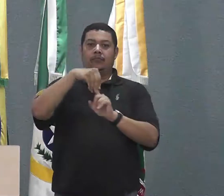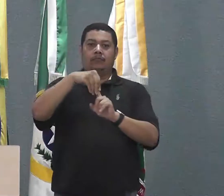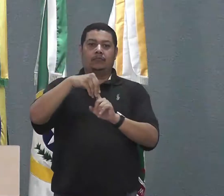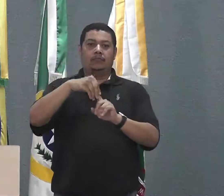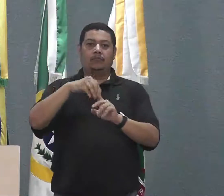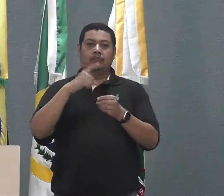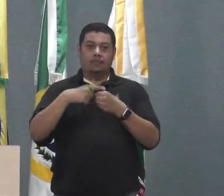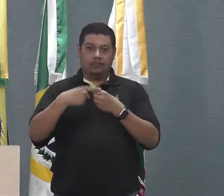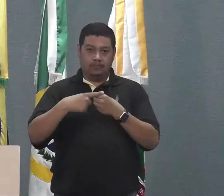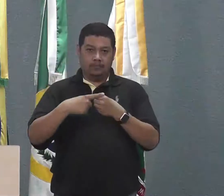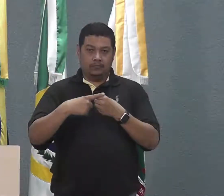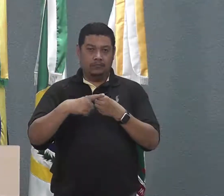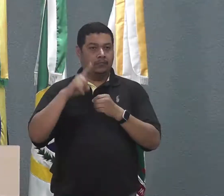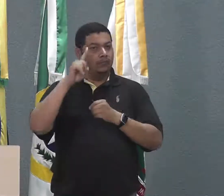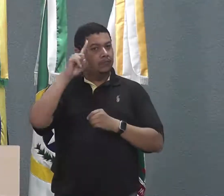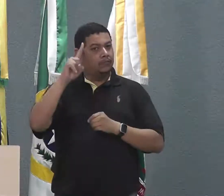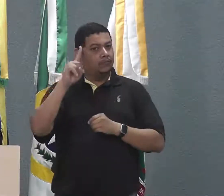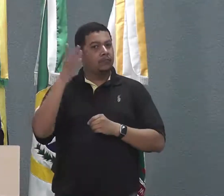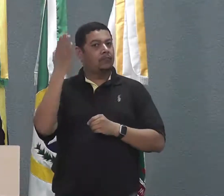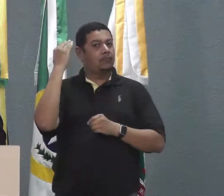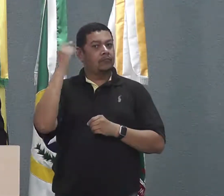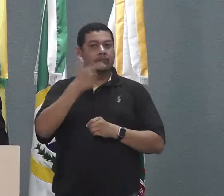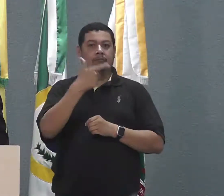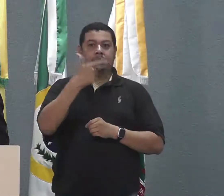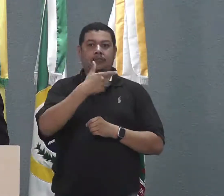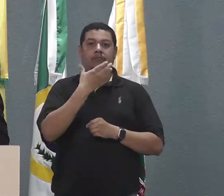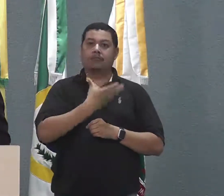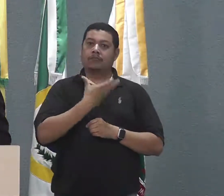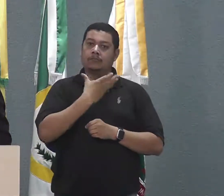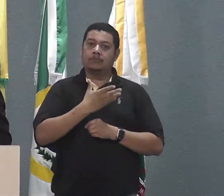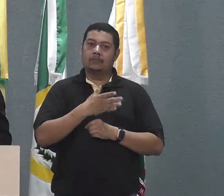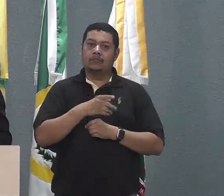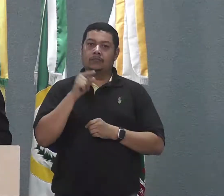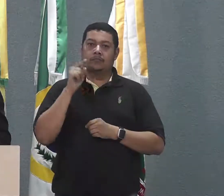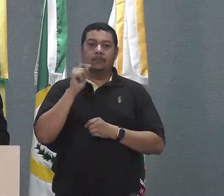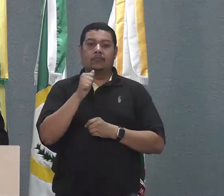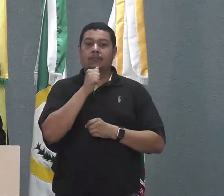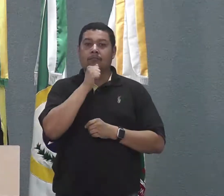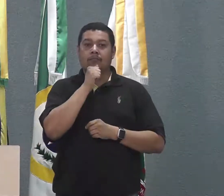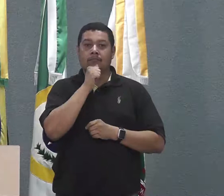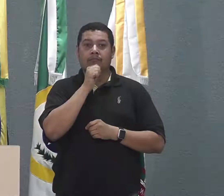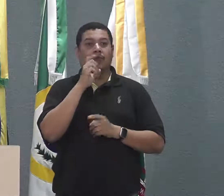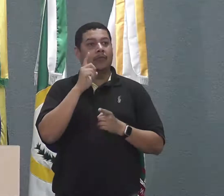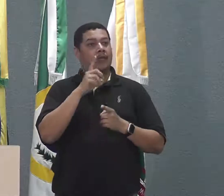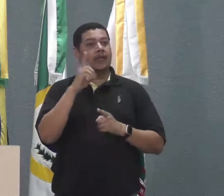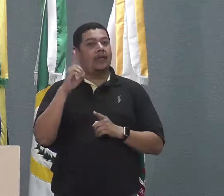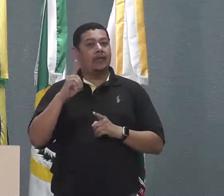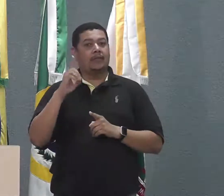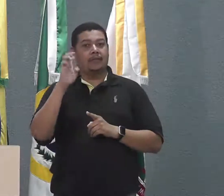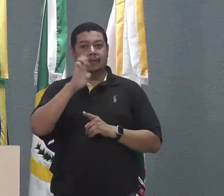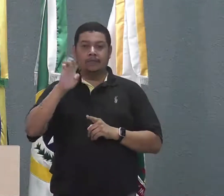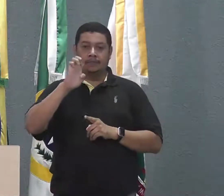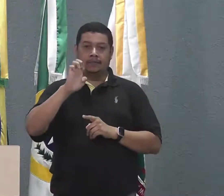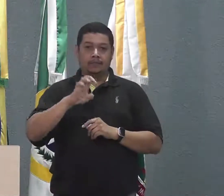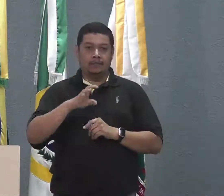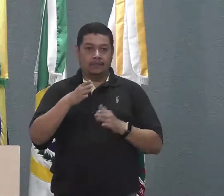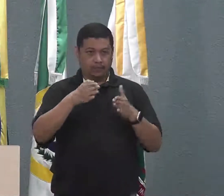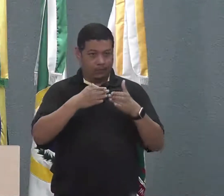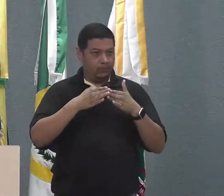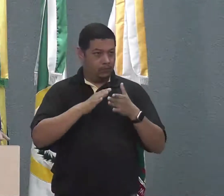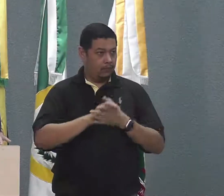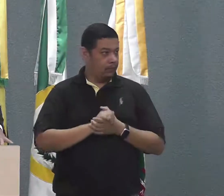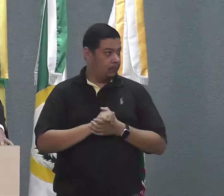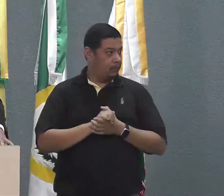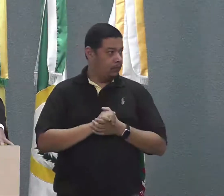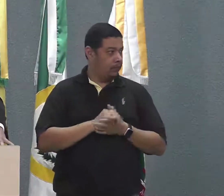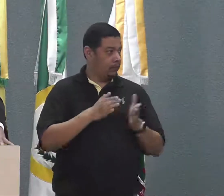no dia do sorteio, dia 22 de dezembro, ele não tinha essa competência, ele era deputado estadual. Fica aqui o meu pedido e eu